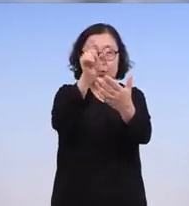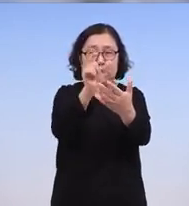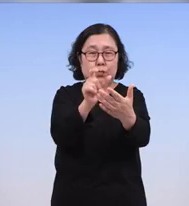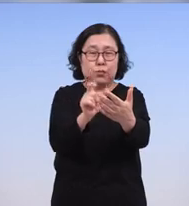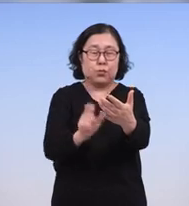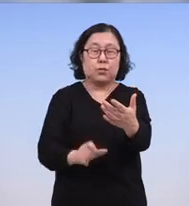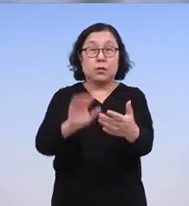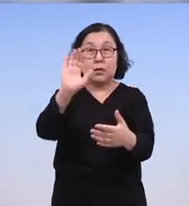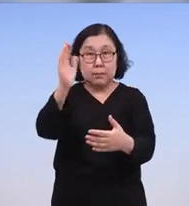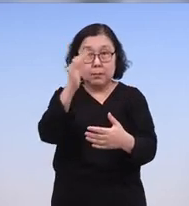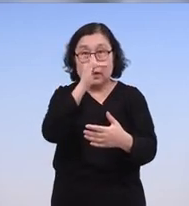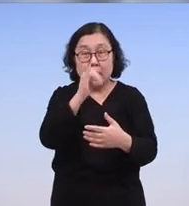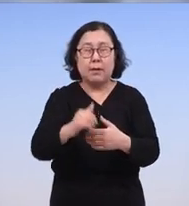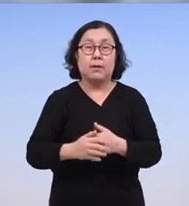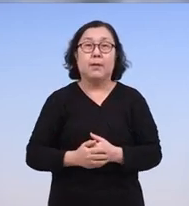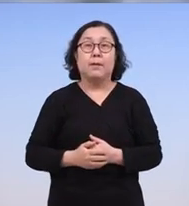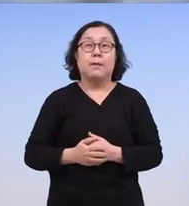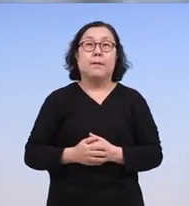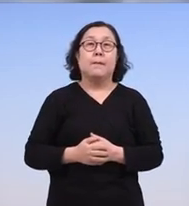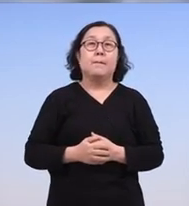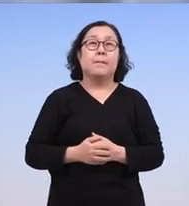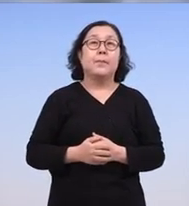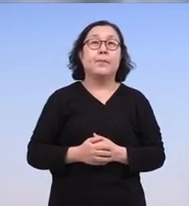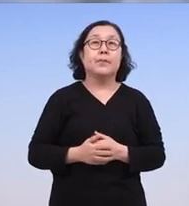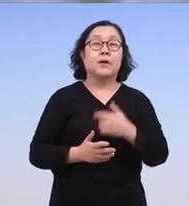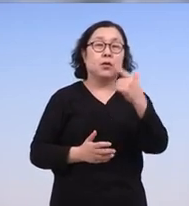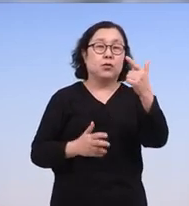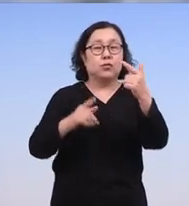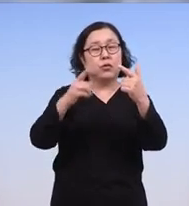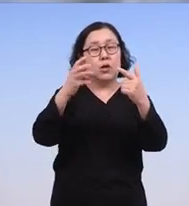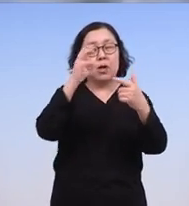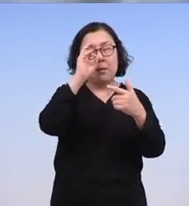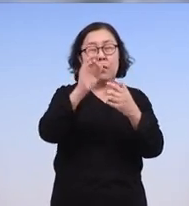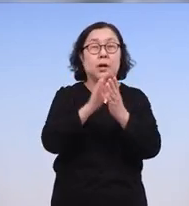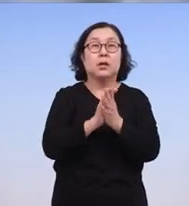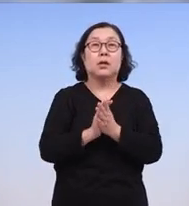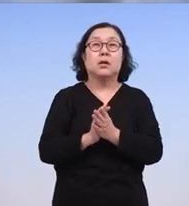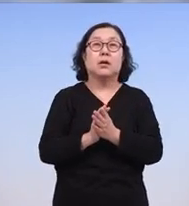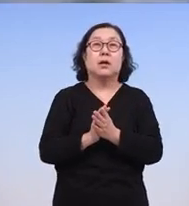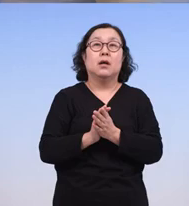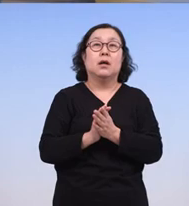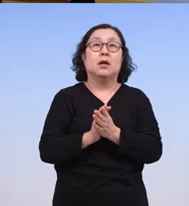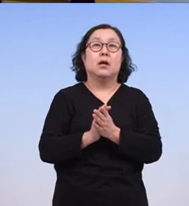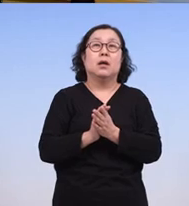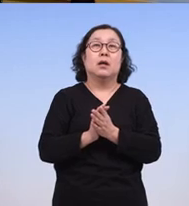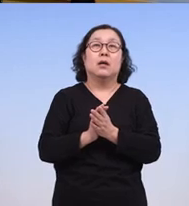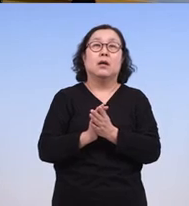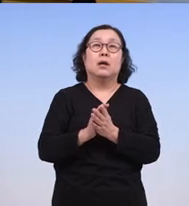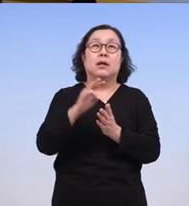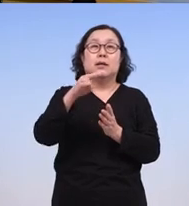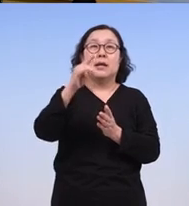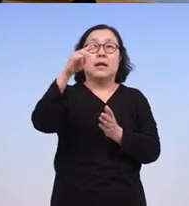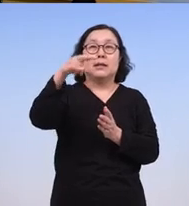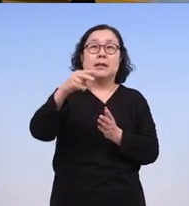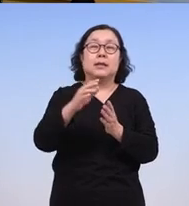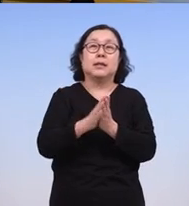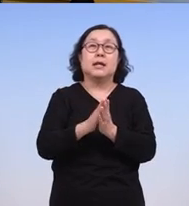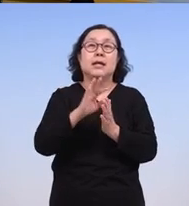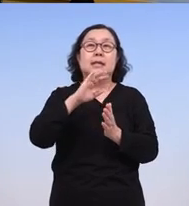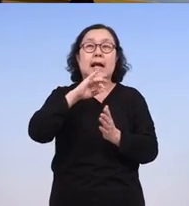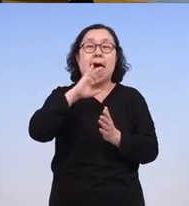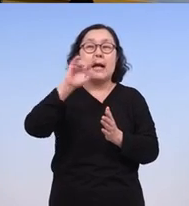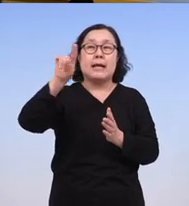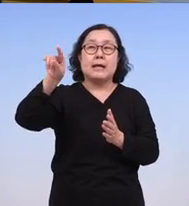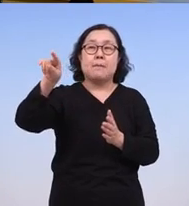내용이 창세기 5장에 나오는데요, 제가 한두 가지 샘플만 읽어드릴게요. 자, 6절에 한번 보면은요, 5장 6절, 셋은